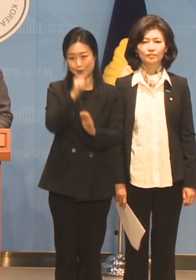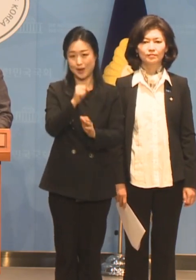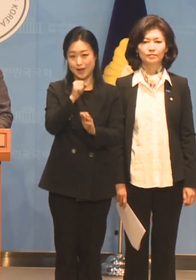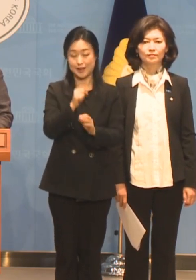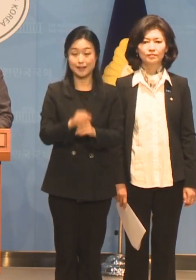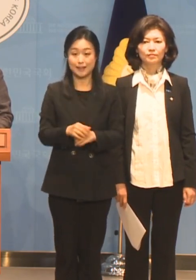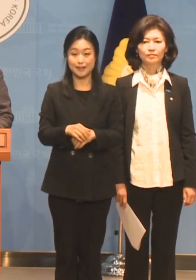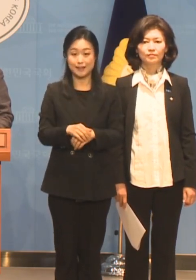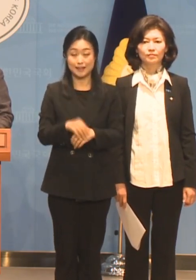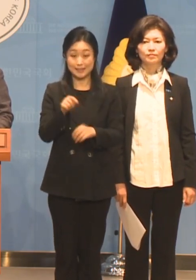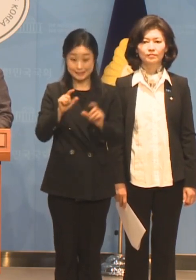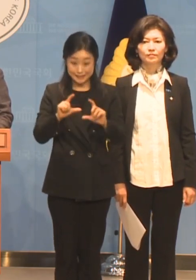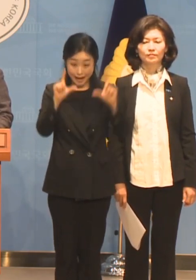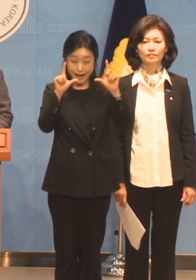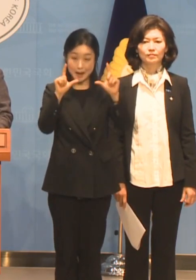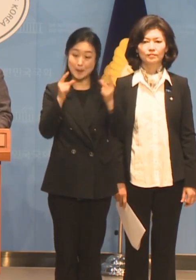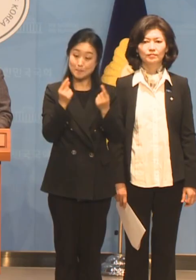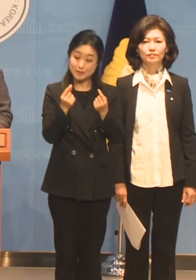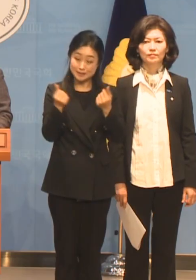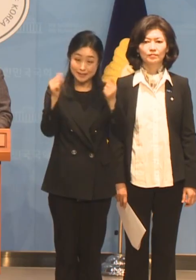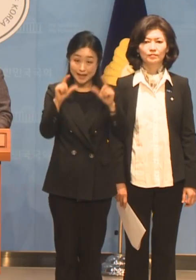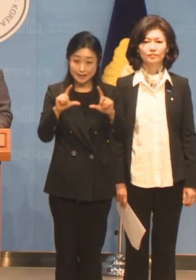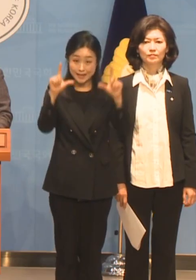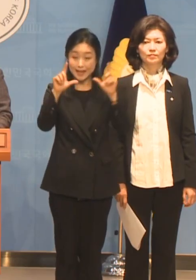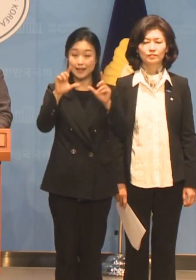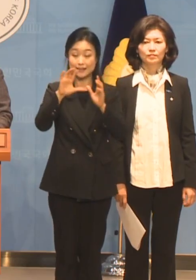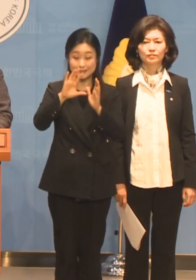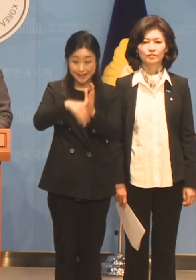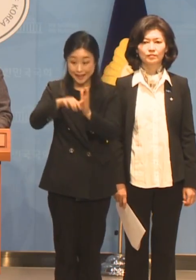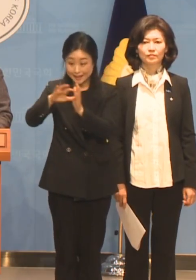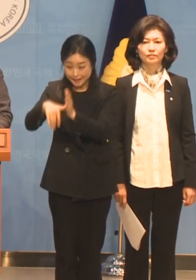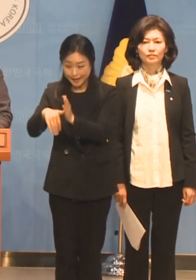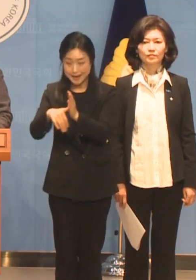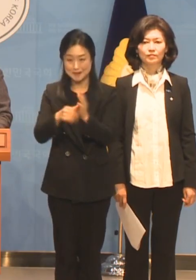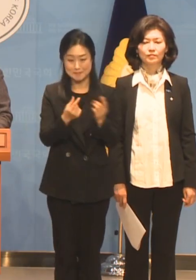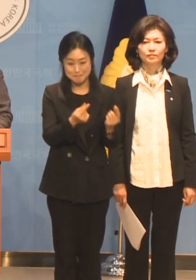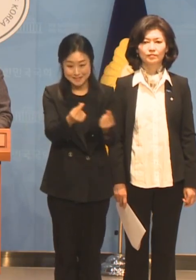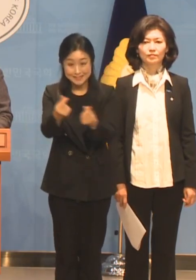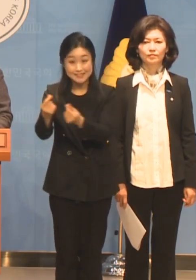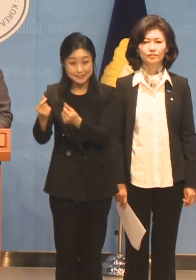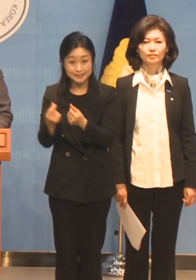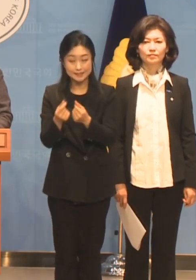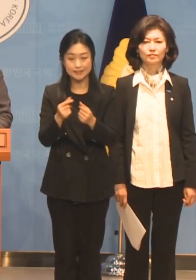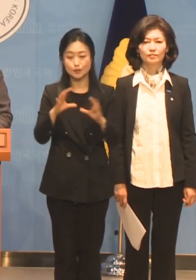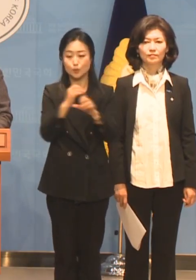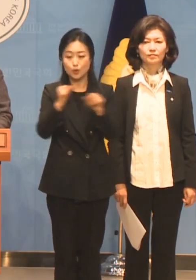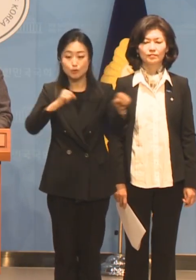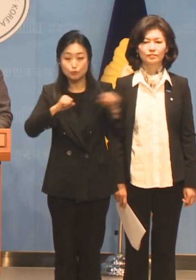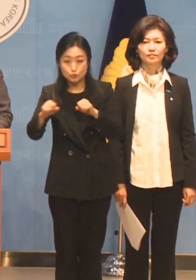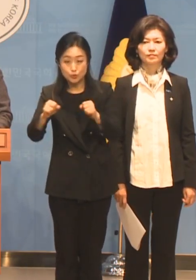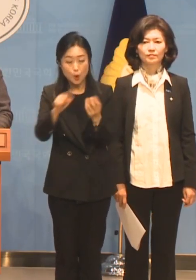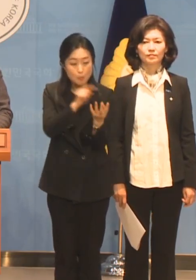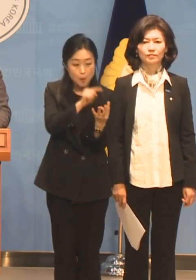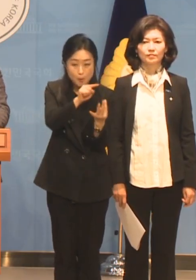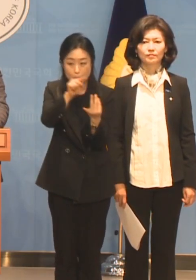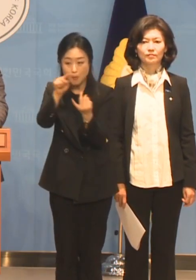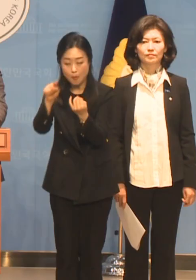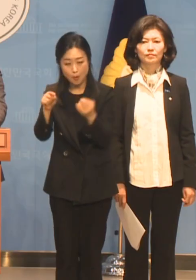동일한 시기에 전개된 다양한 독립운동의 맥락을 입체적으로 조명할 필요가